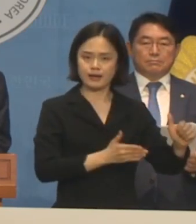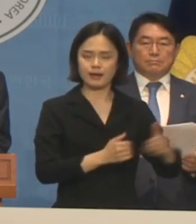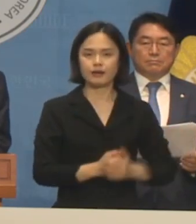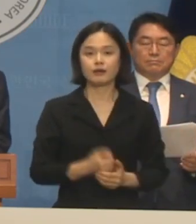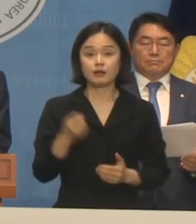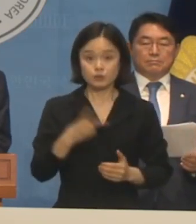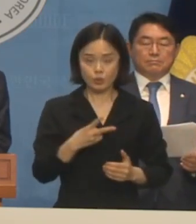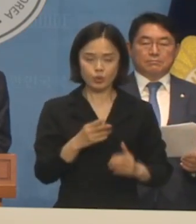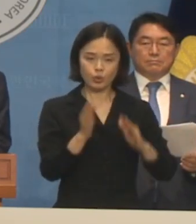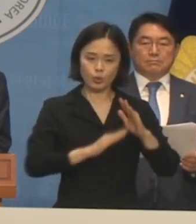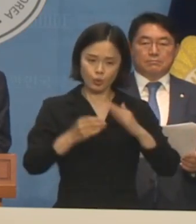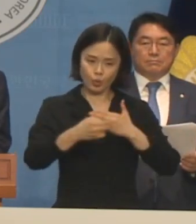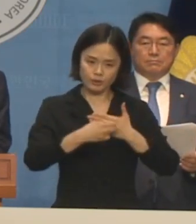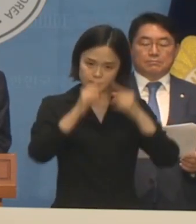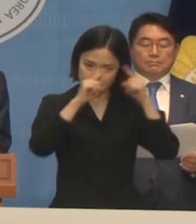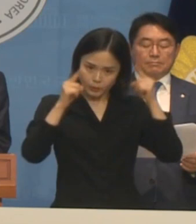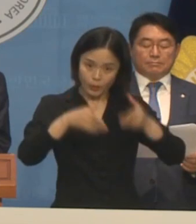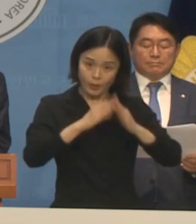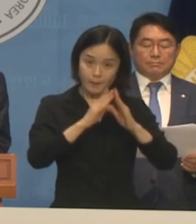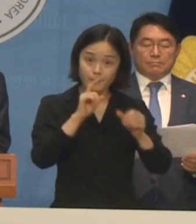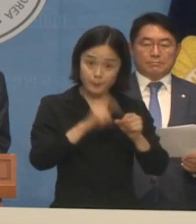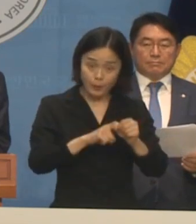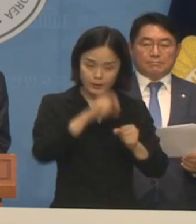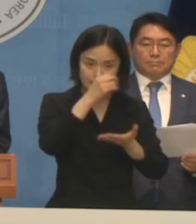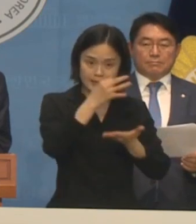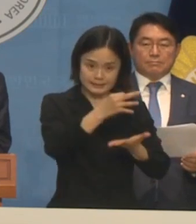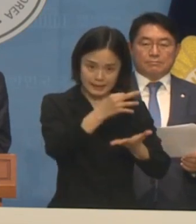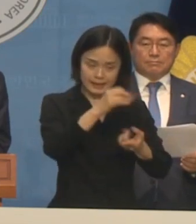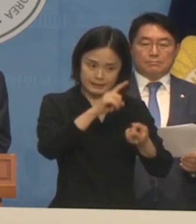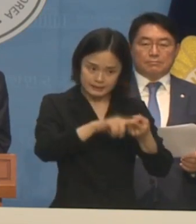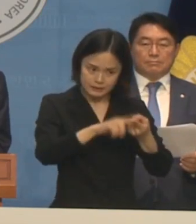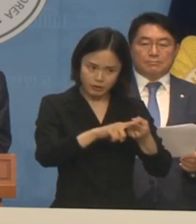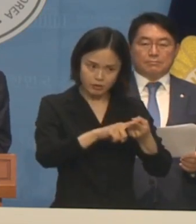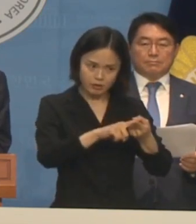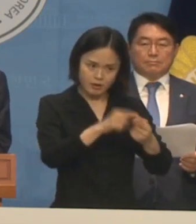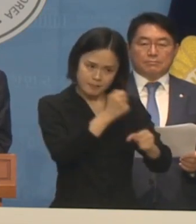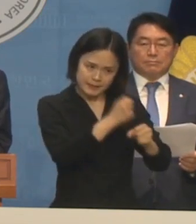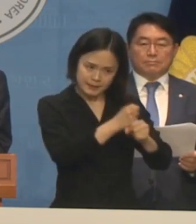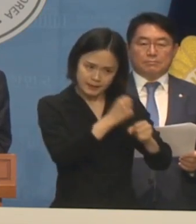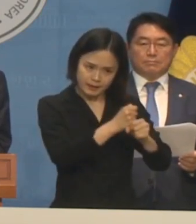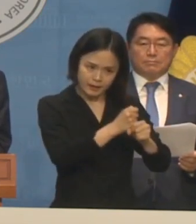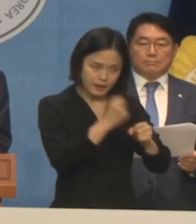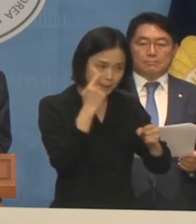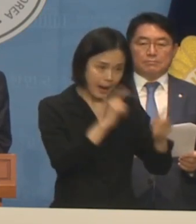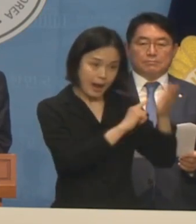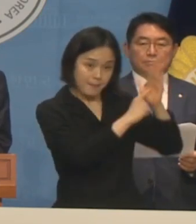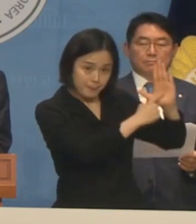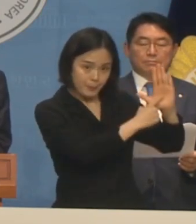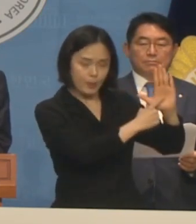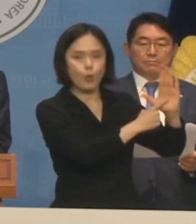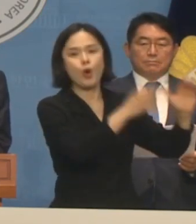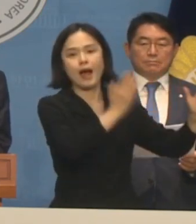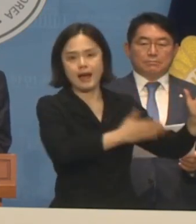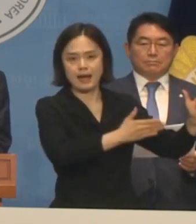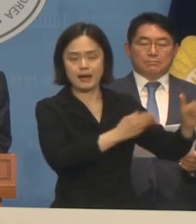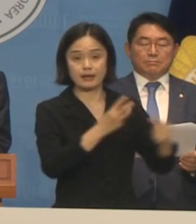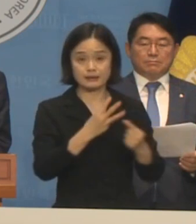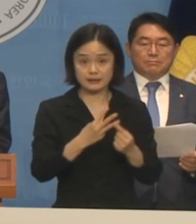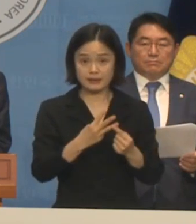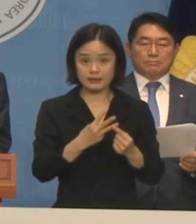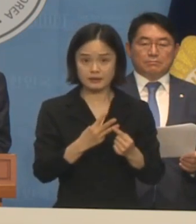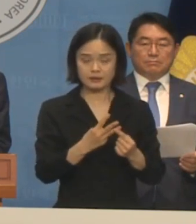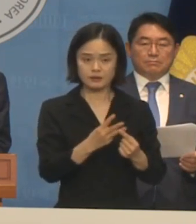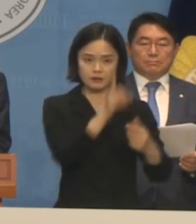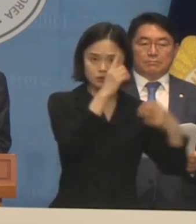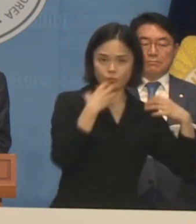위한 로드맵을 임기 내에 제시하라. 셋, 정부와 여당은 공공의대법의